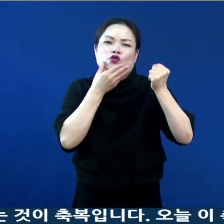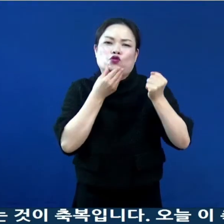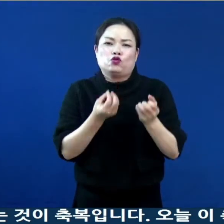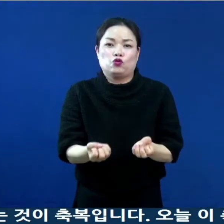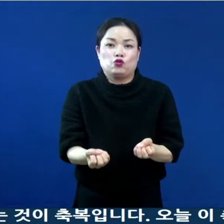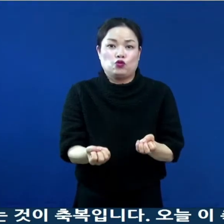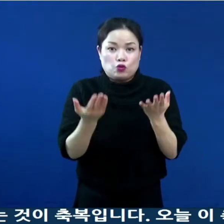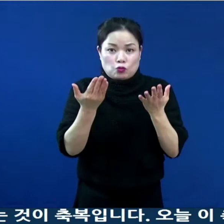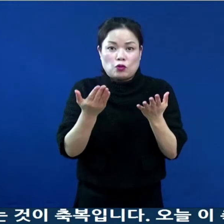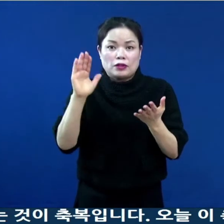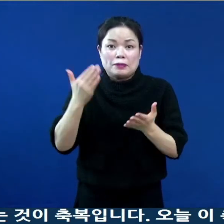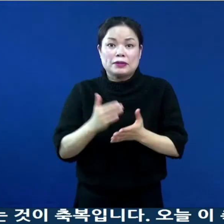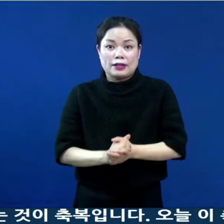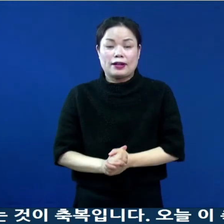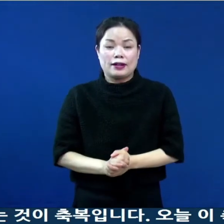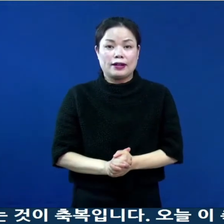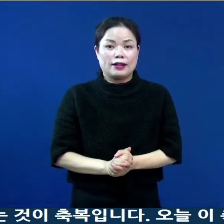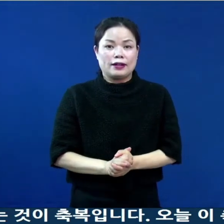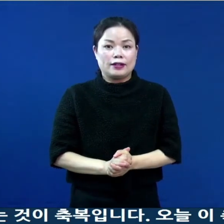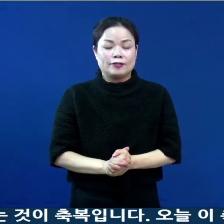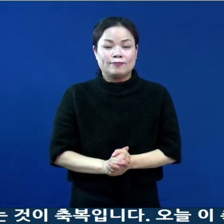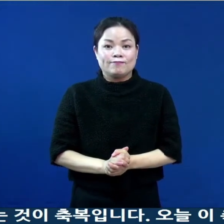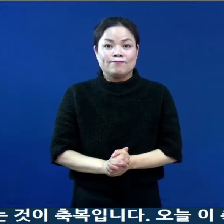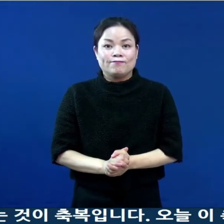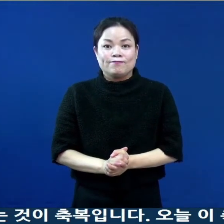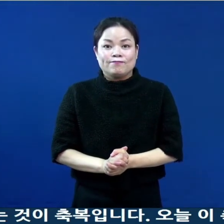축복입니다. 제가 전에